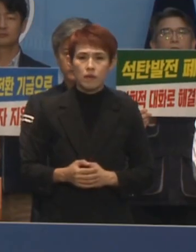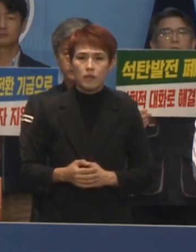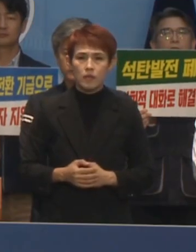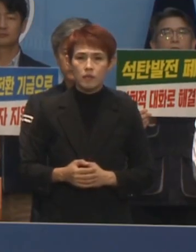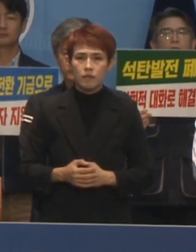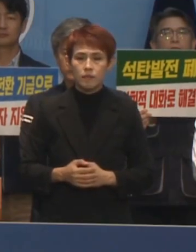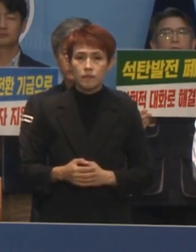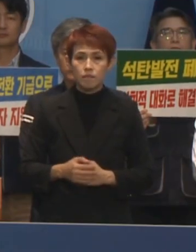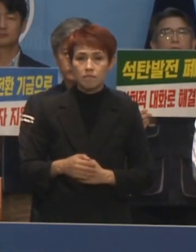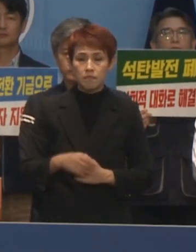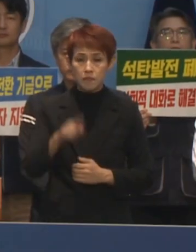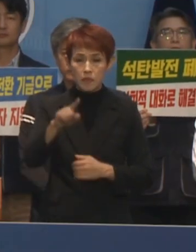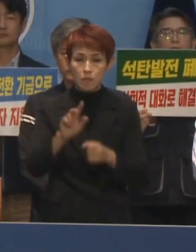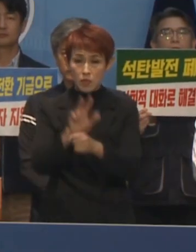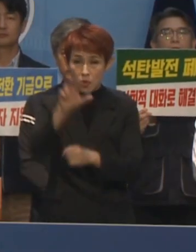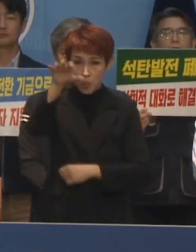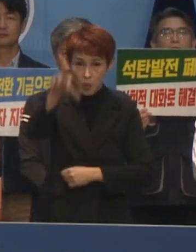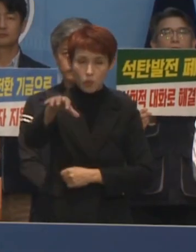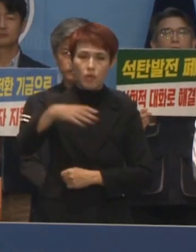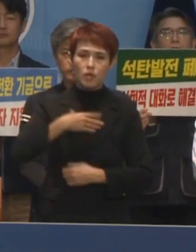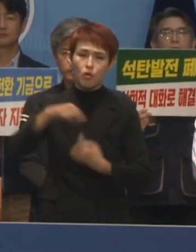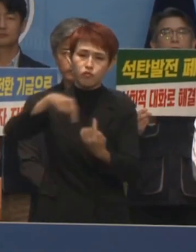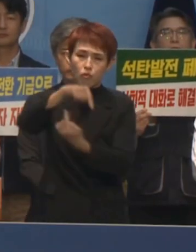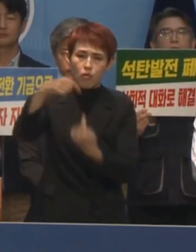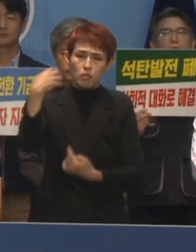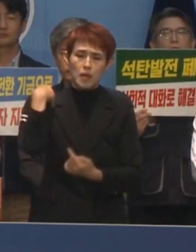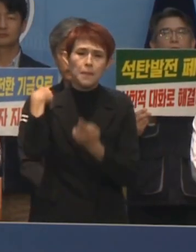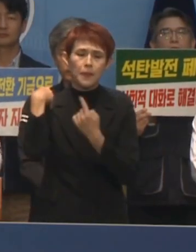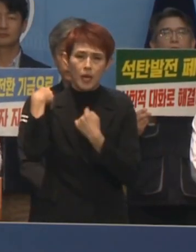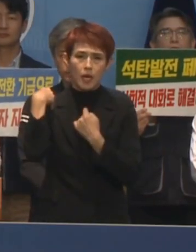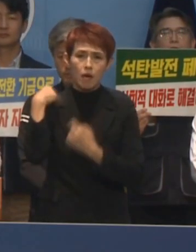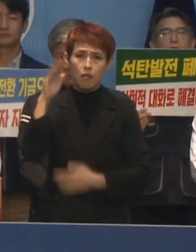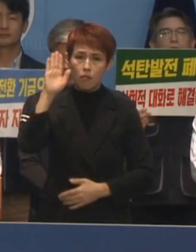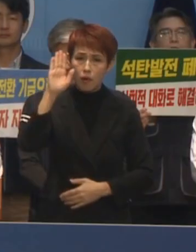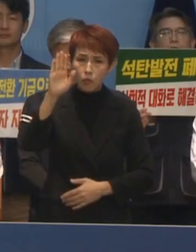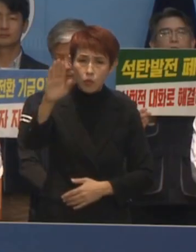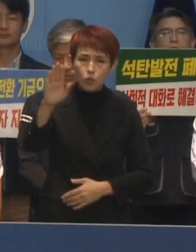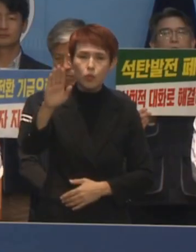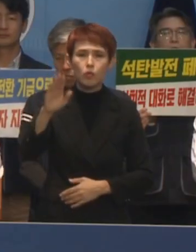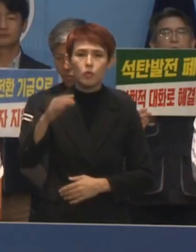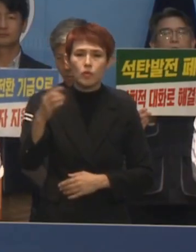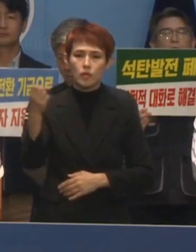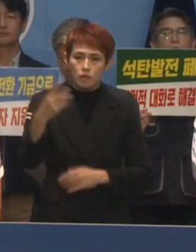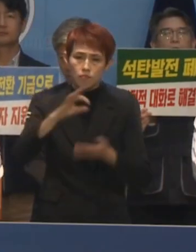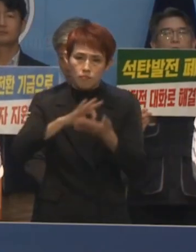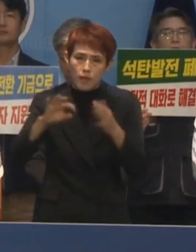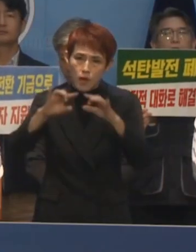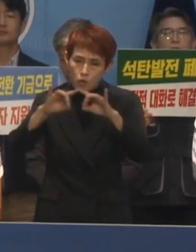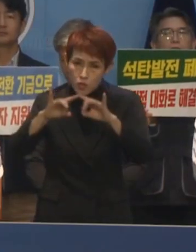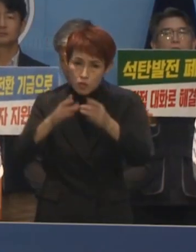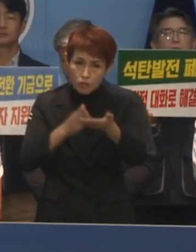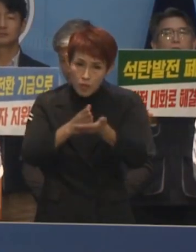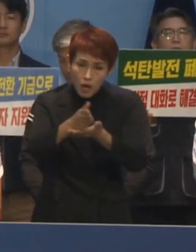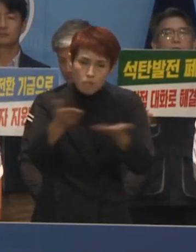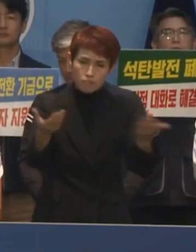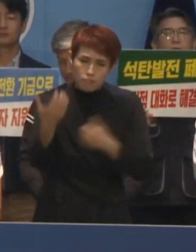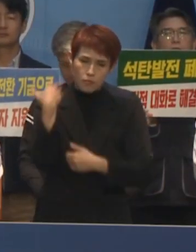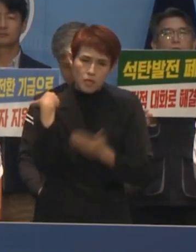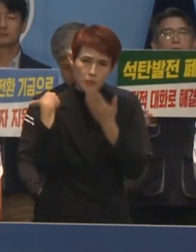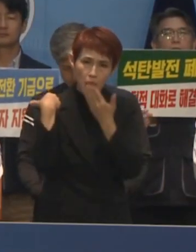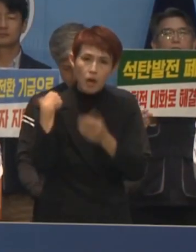그동안 석탄 발전소의 안전한 운영을 책임져 왔고 앞으로도 재생에너지 분야에서 그 역할을 이어갈 수